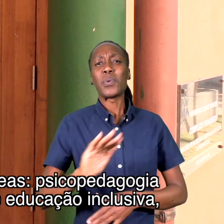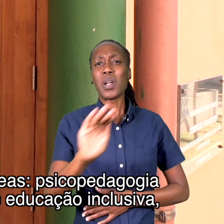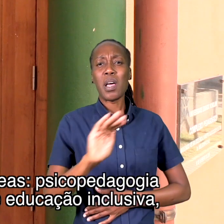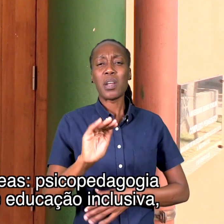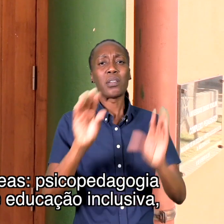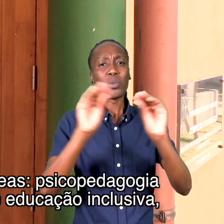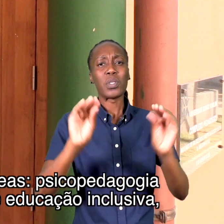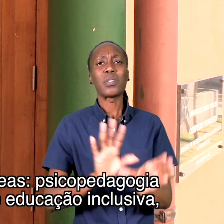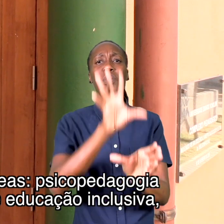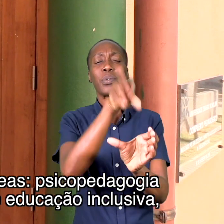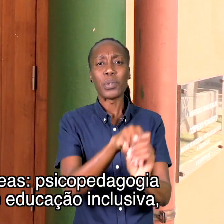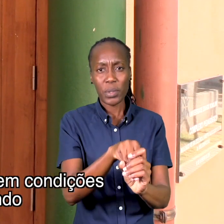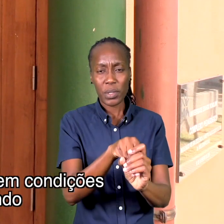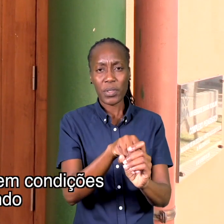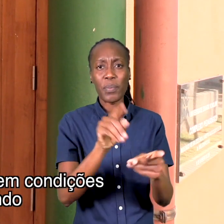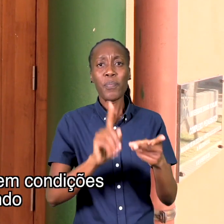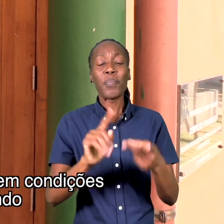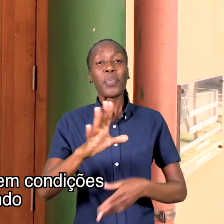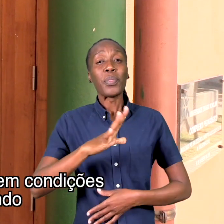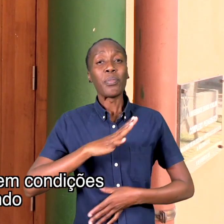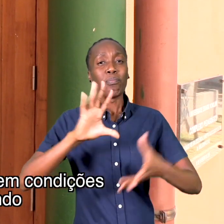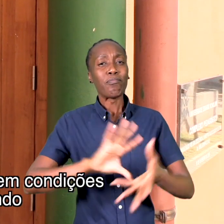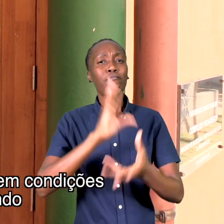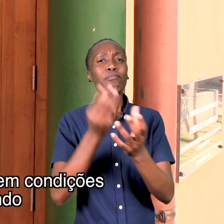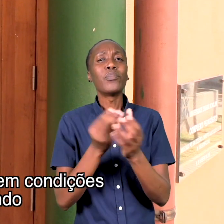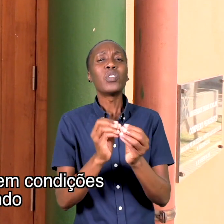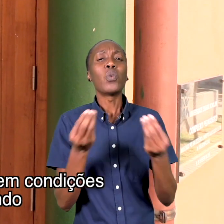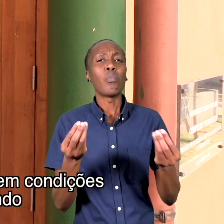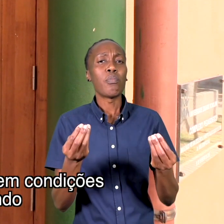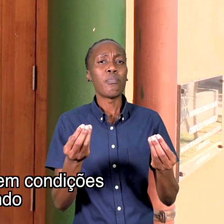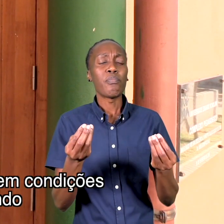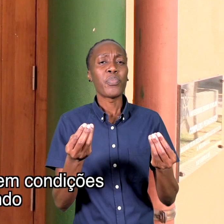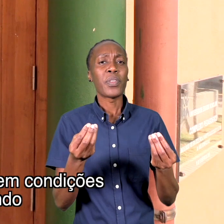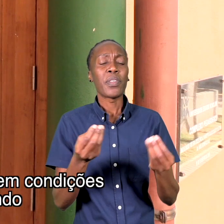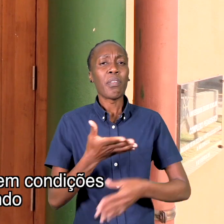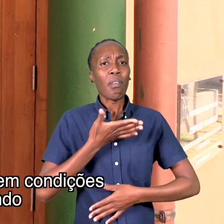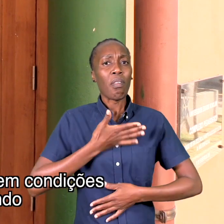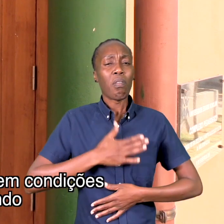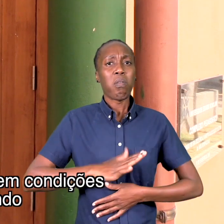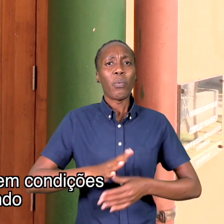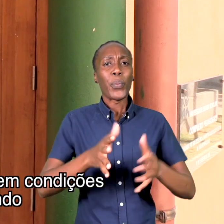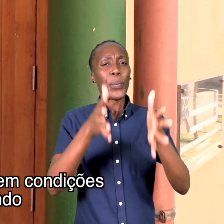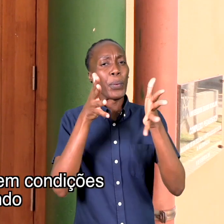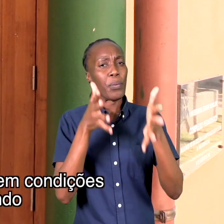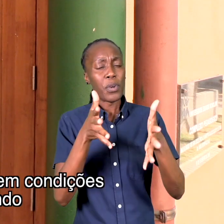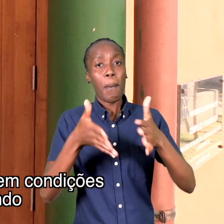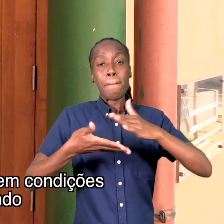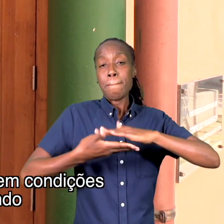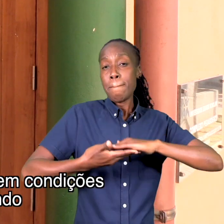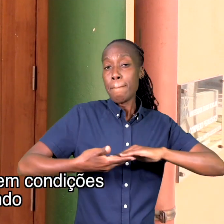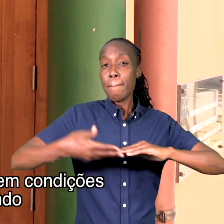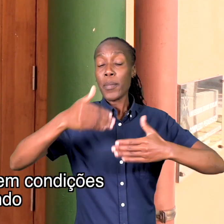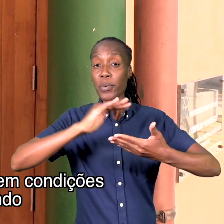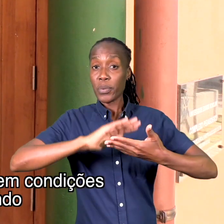educação inclusiva, não é, que têm tido conteúdos para criarem condições